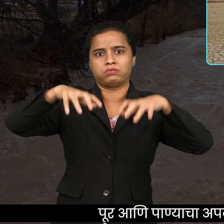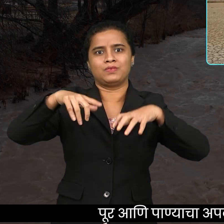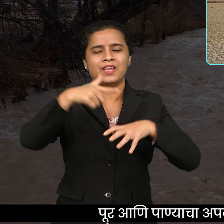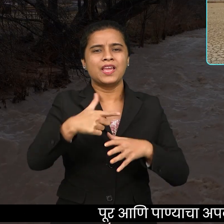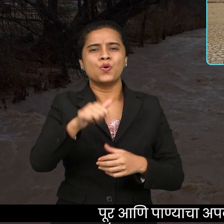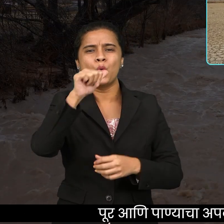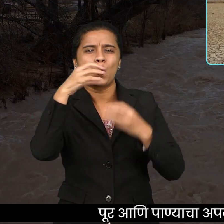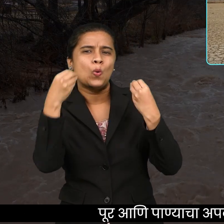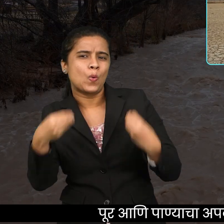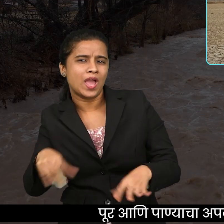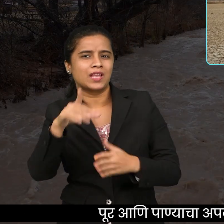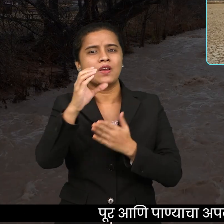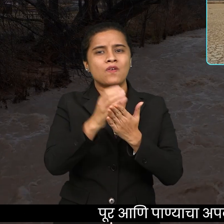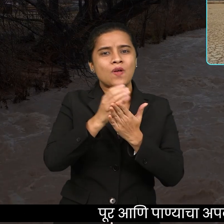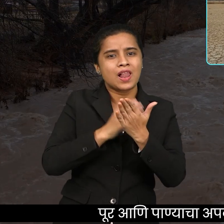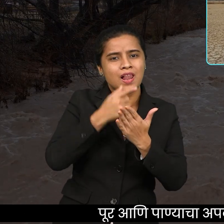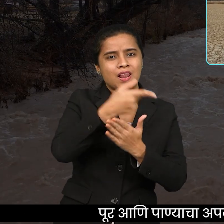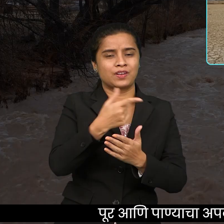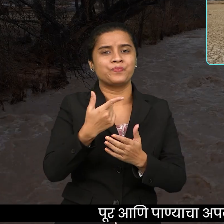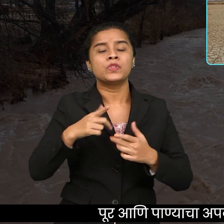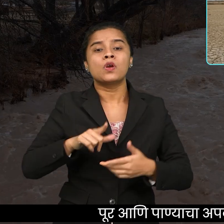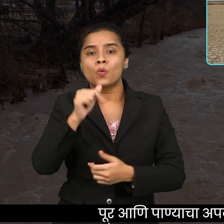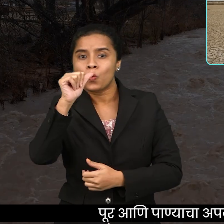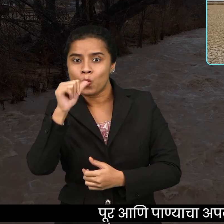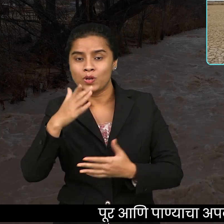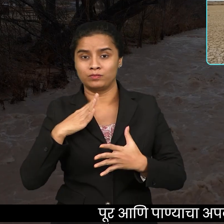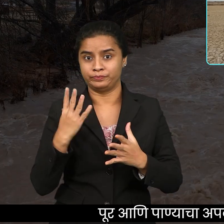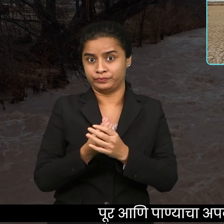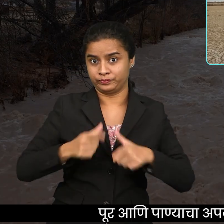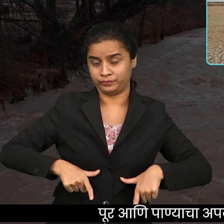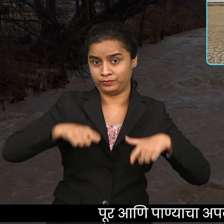पाण्याचा अपव्यय या विषयांद्वारे ही उत्तरे शोधूया.